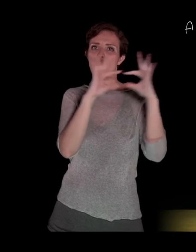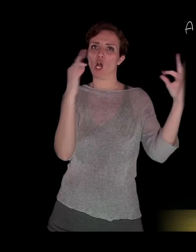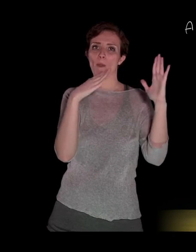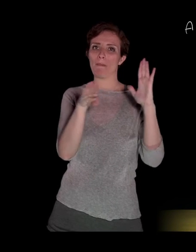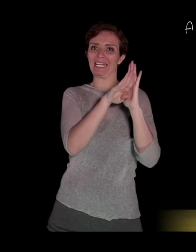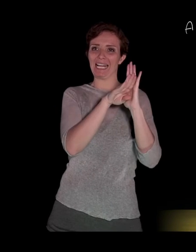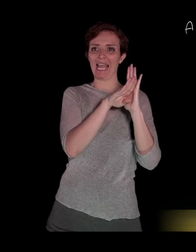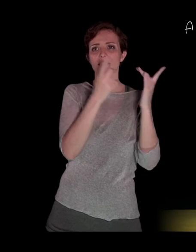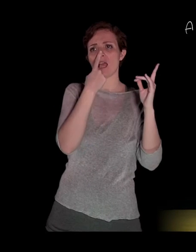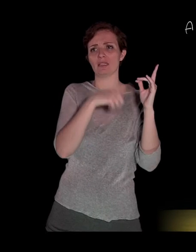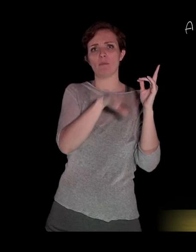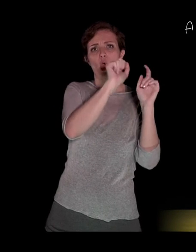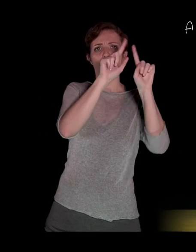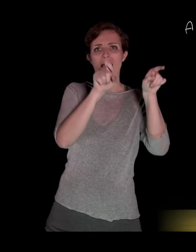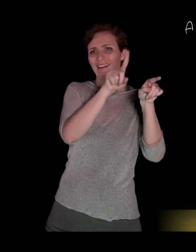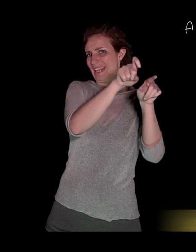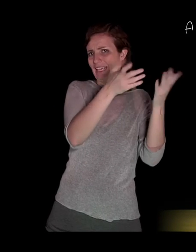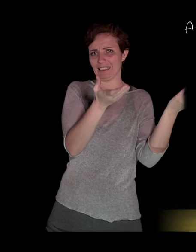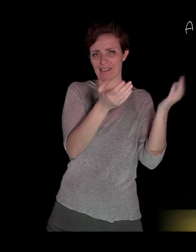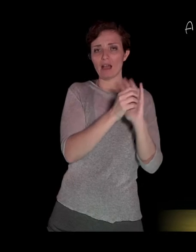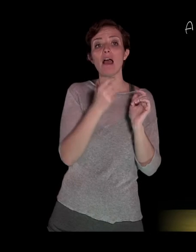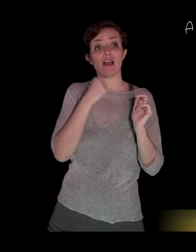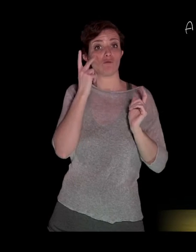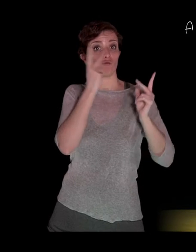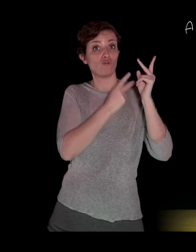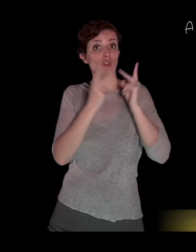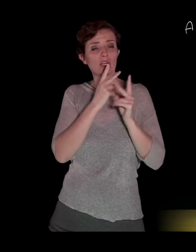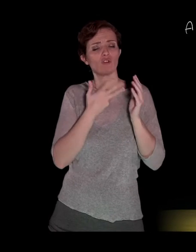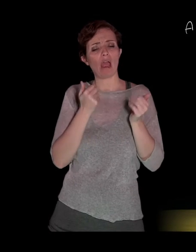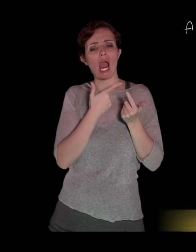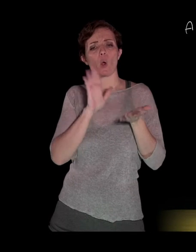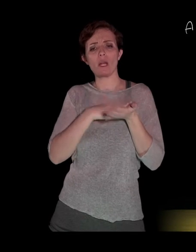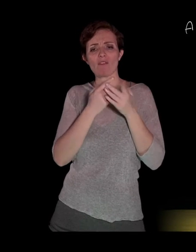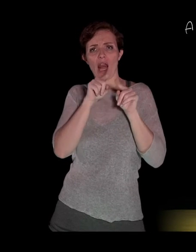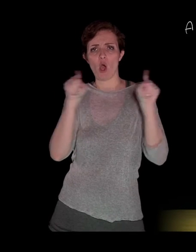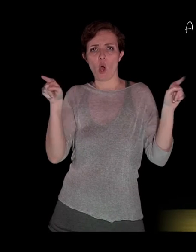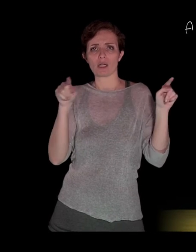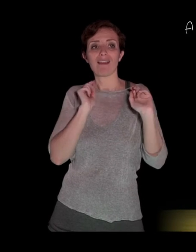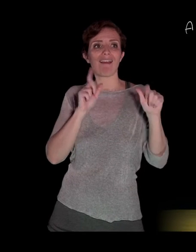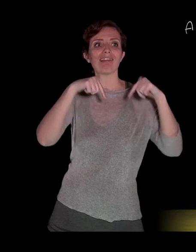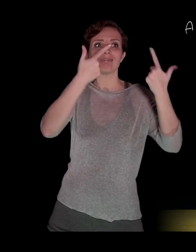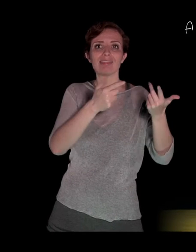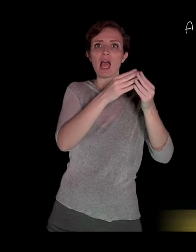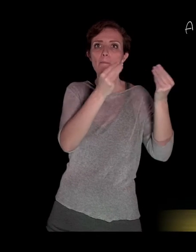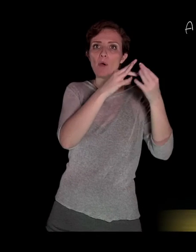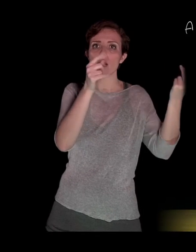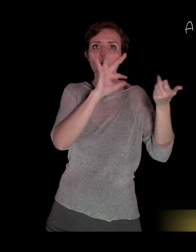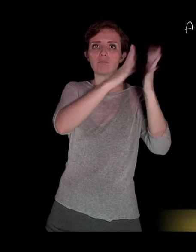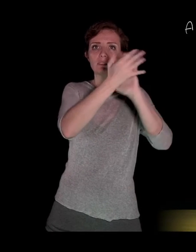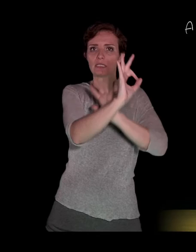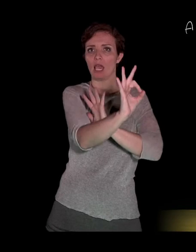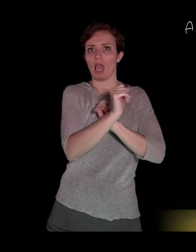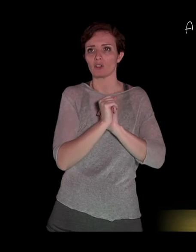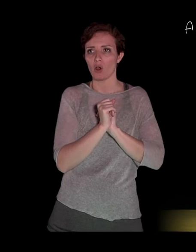X andare a ricercare quei valori che annullano il polinomio di partenza questi valori che annullano il polinomio di partenza cioè